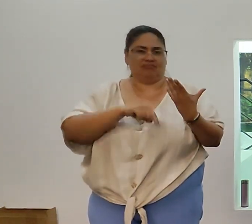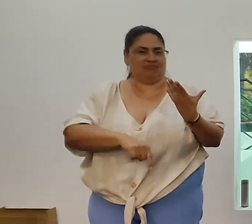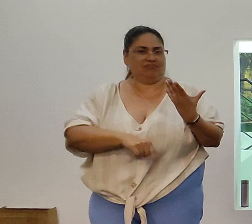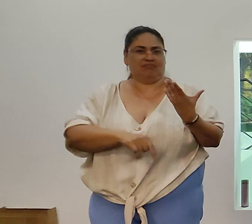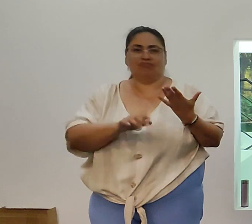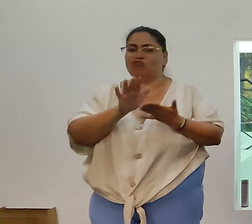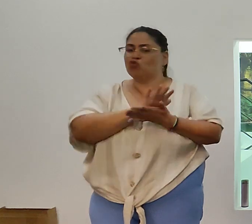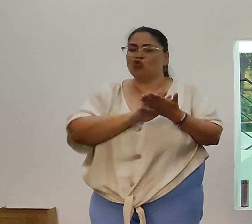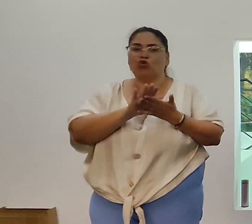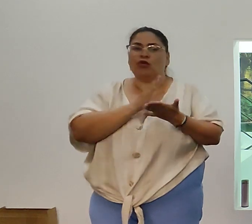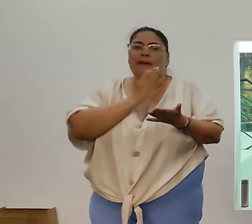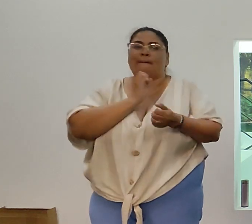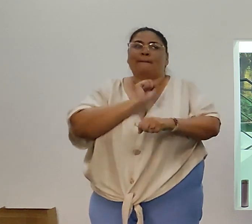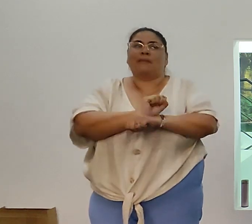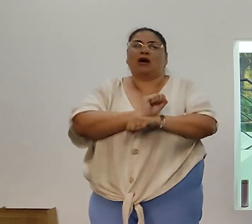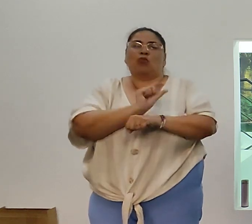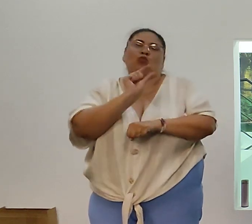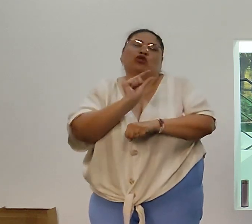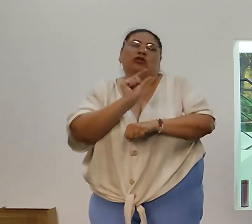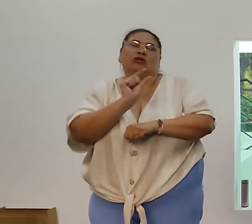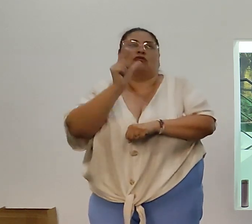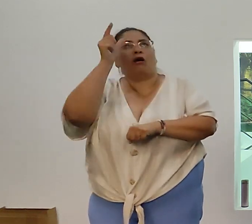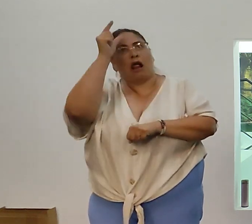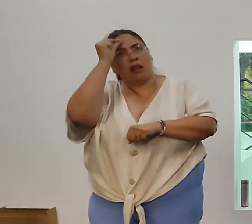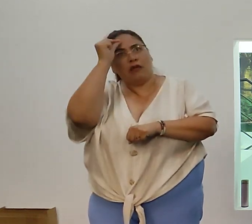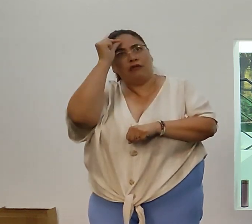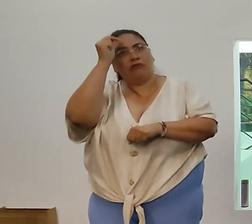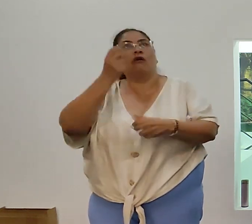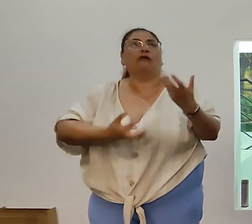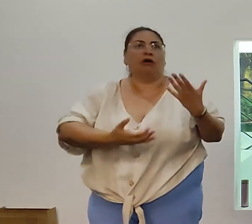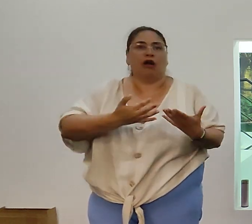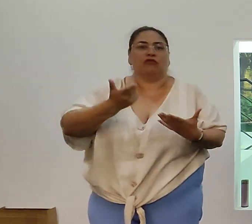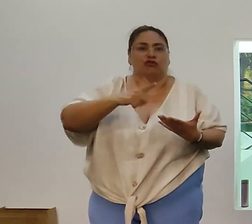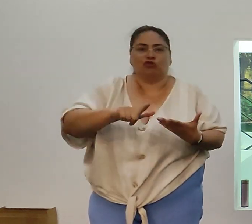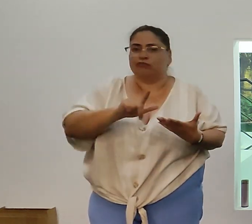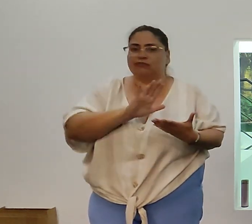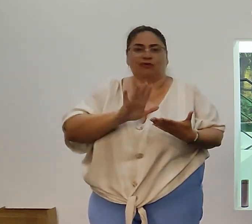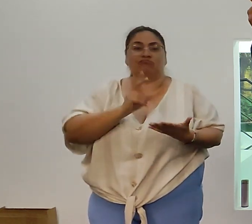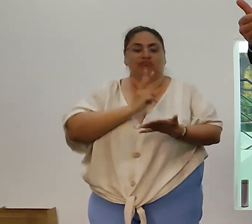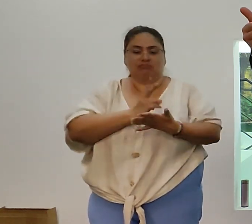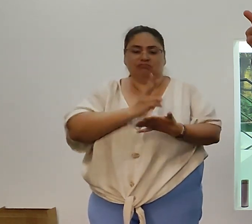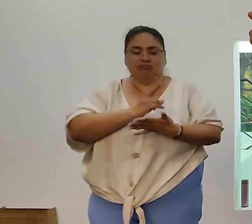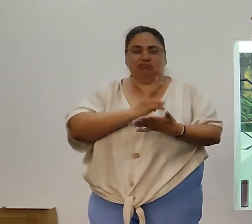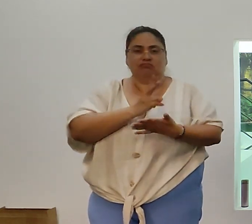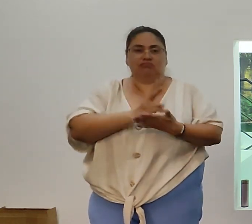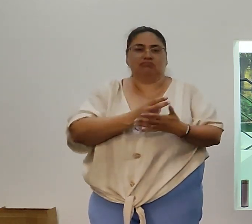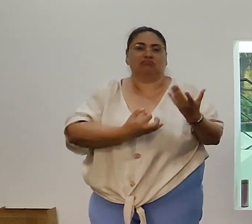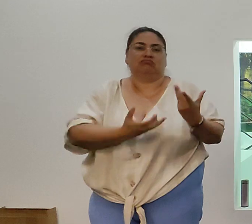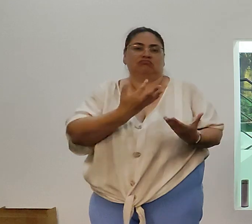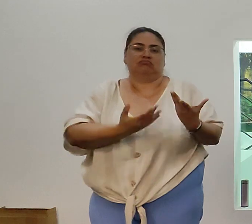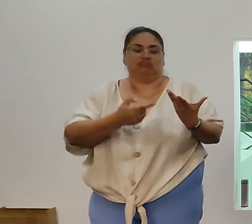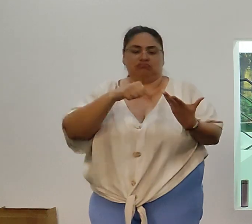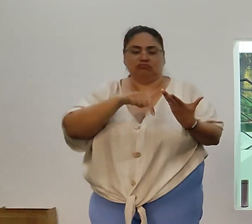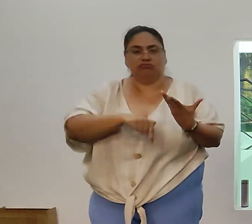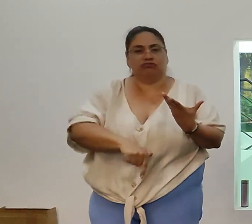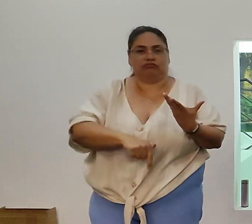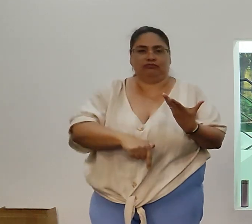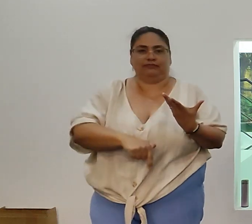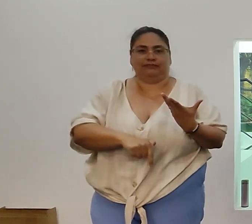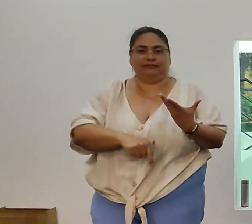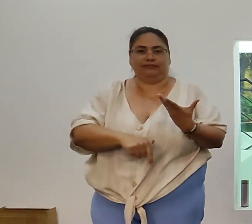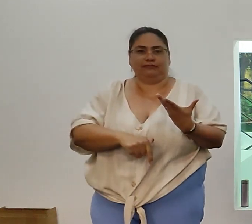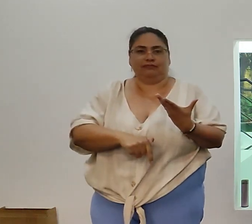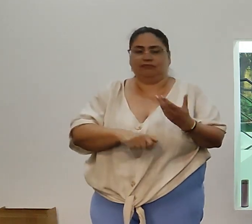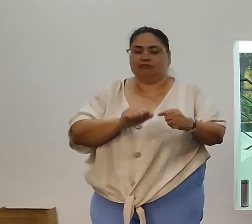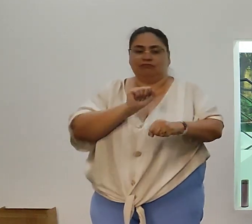que estiverem no tormento eterno. Além de ser um local onde você está consciente no seu sofrimento, você não